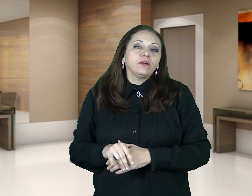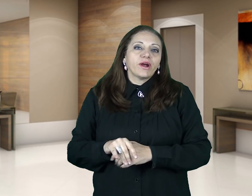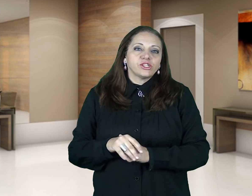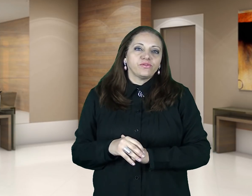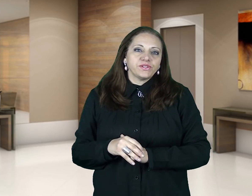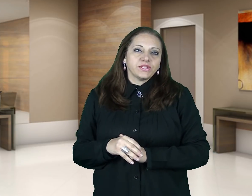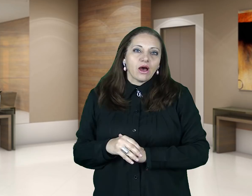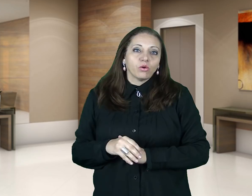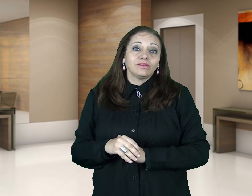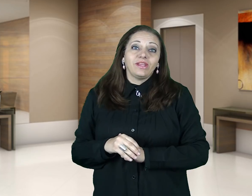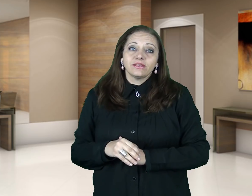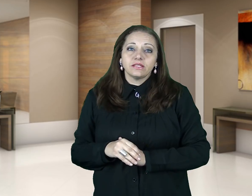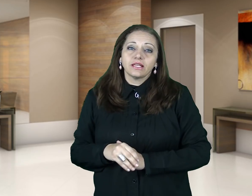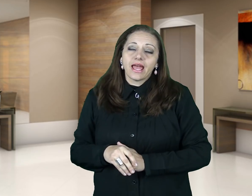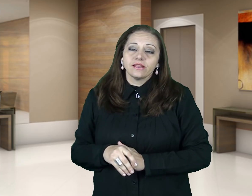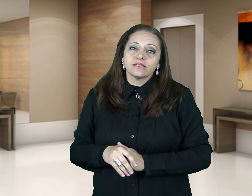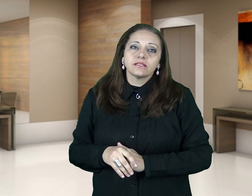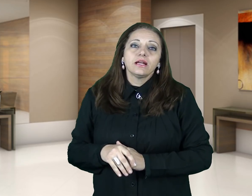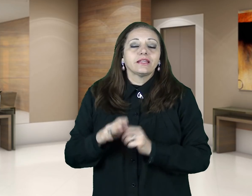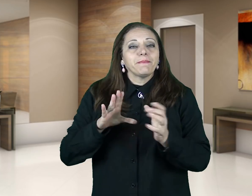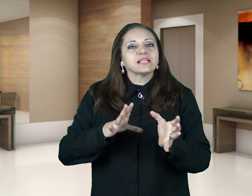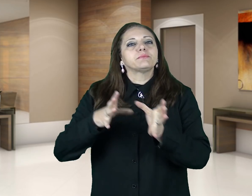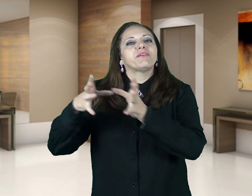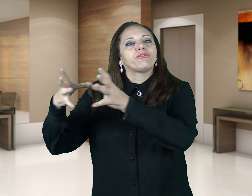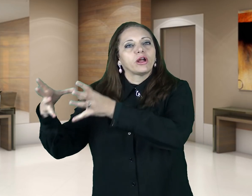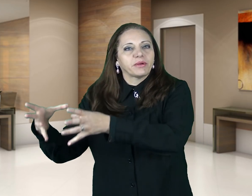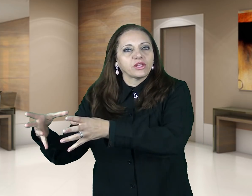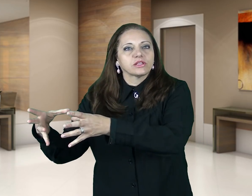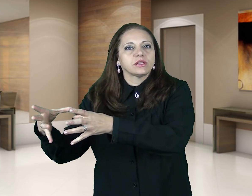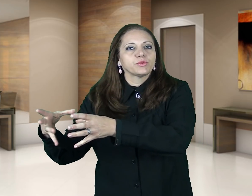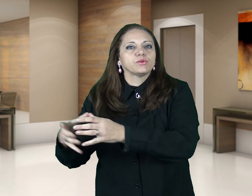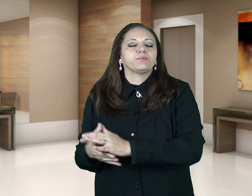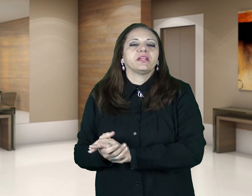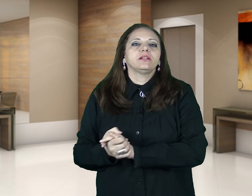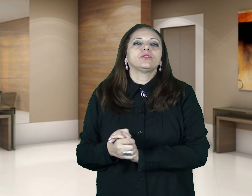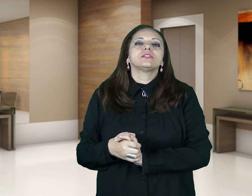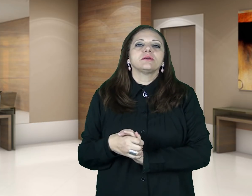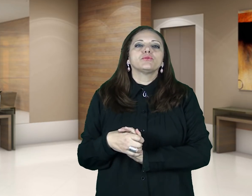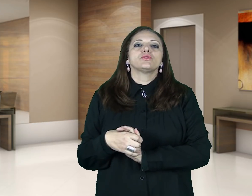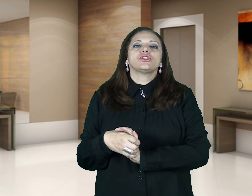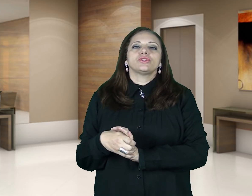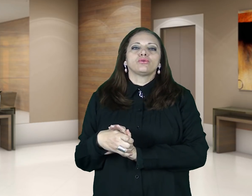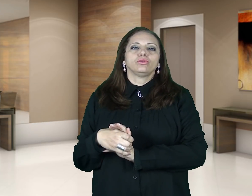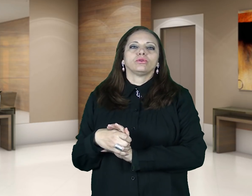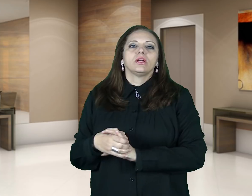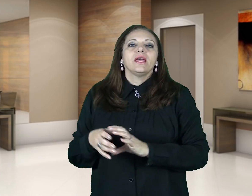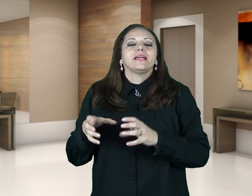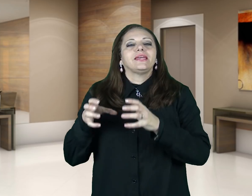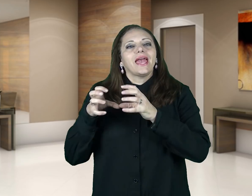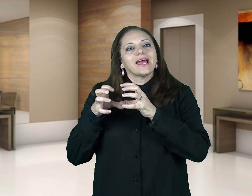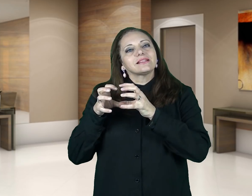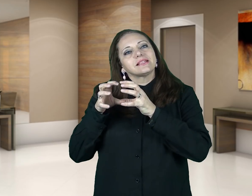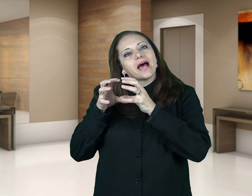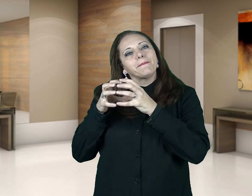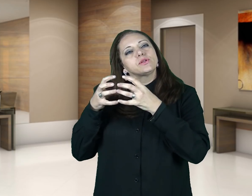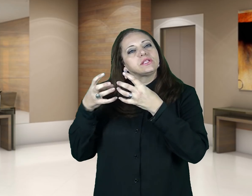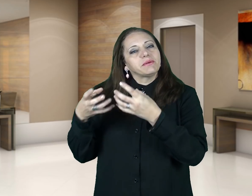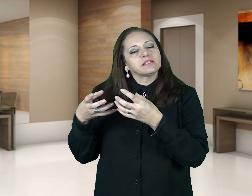língua artificial de sinais, da mesma forma que nós temos o Esperanto, nós temos o Gestuno, que é essa